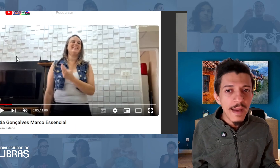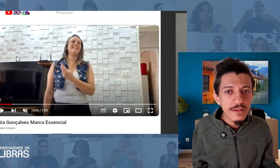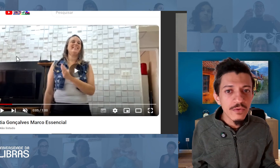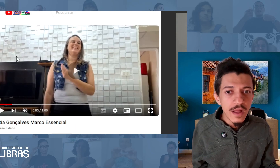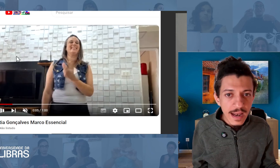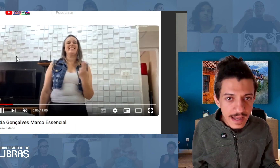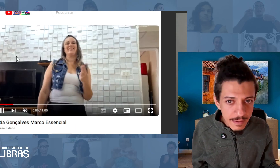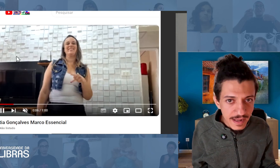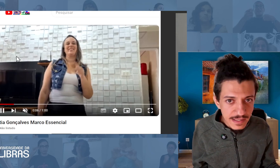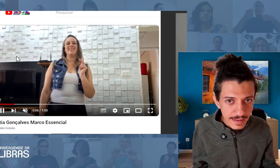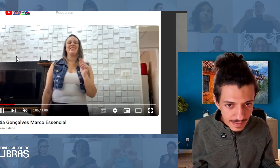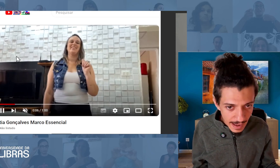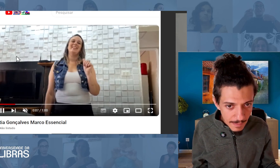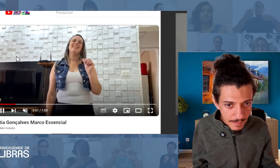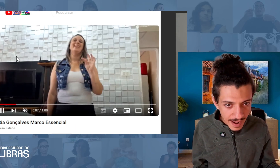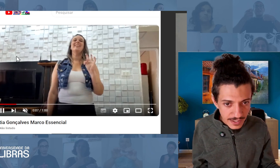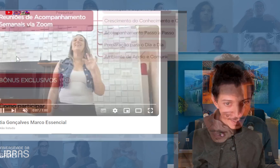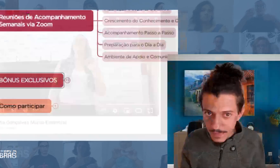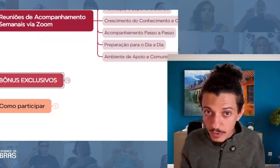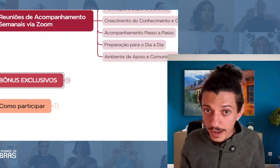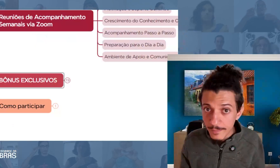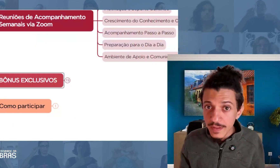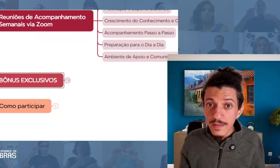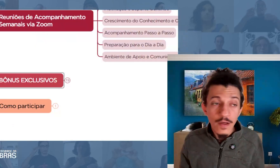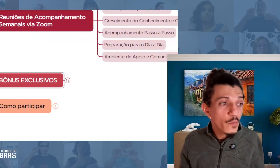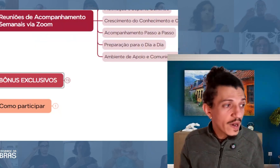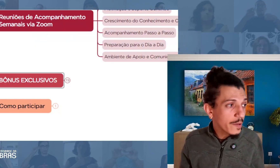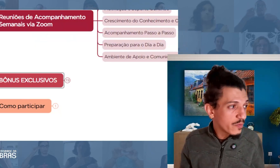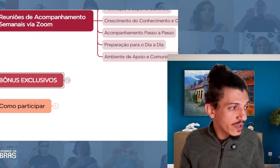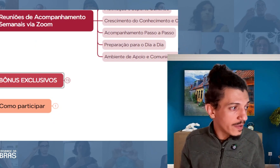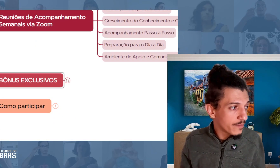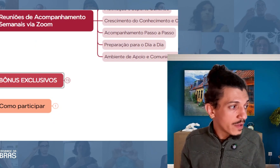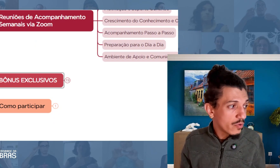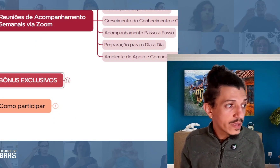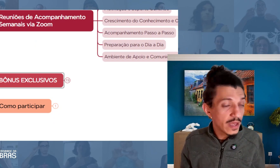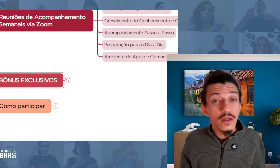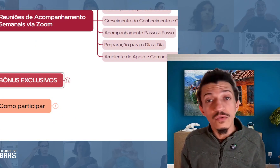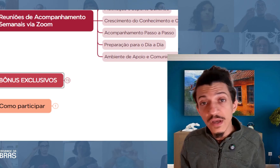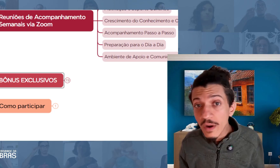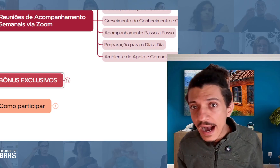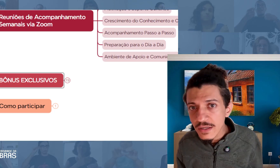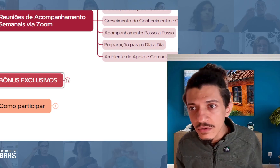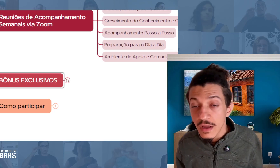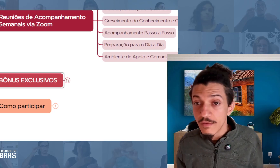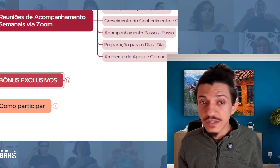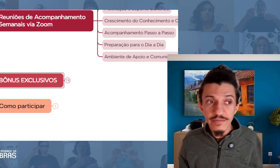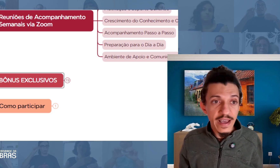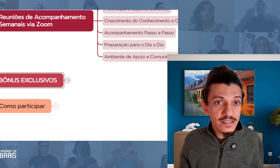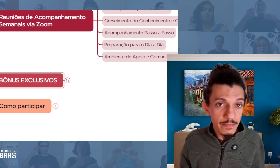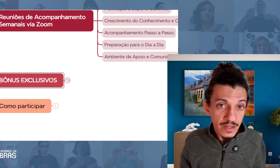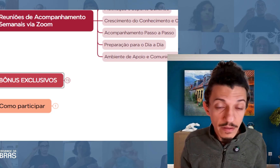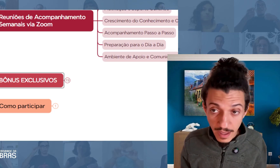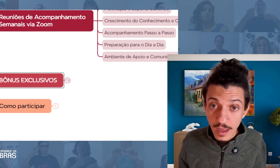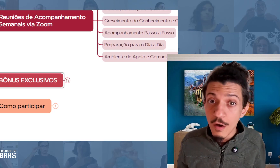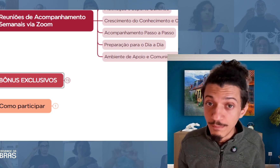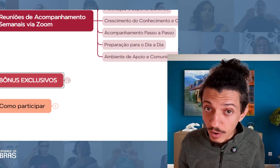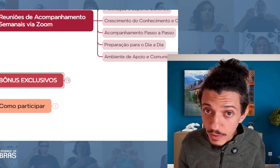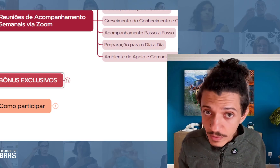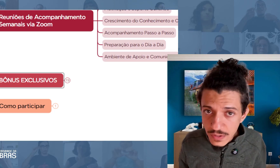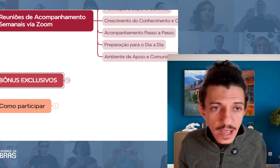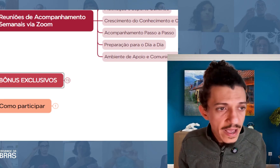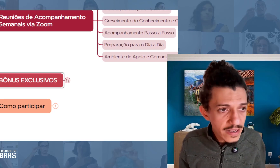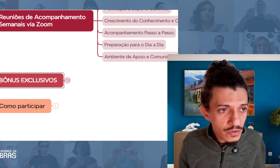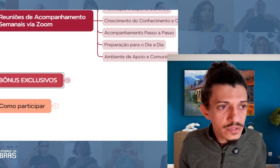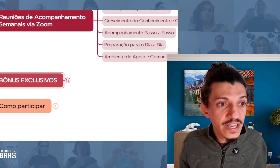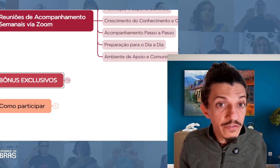o método Libras na prática. Agora, não para por aí, porque no seu caso, você vai receber também